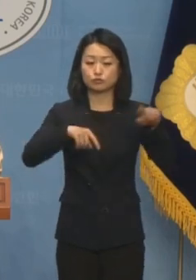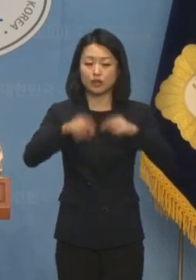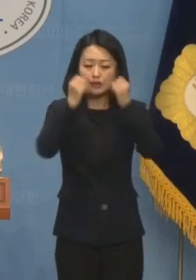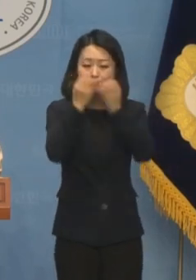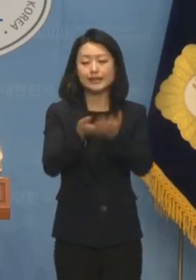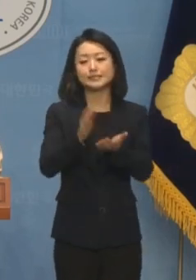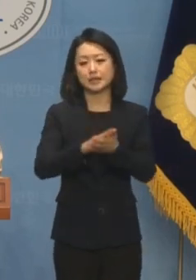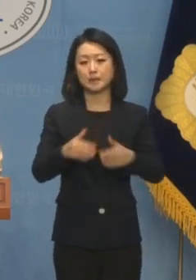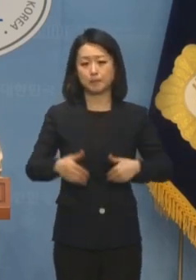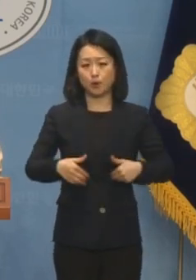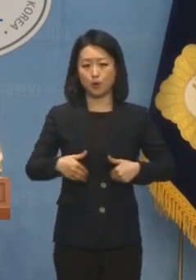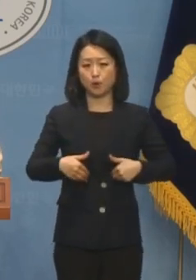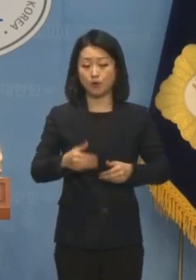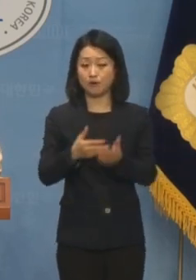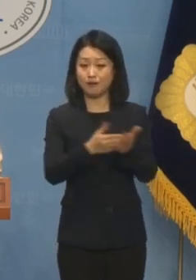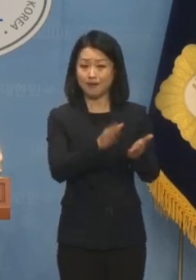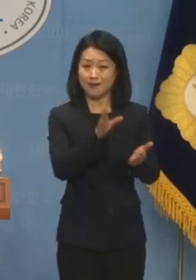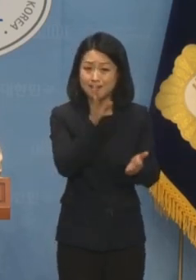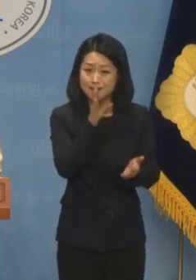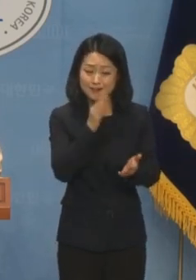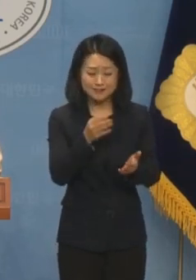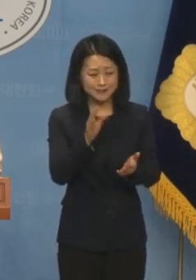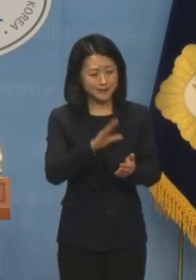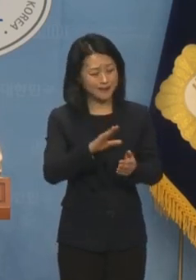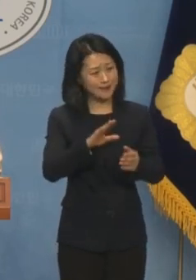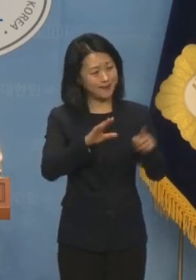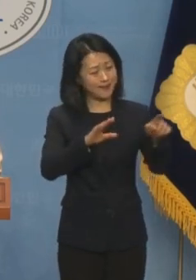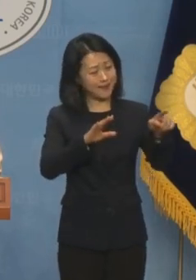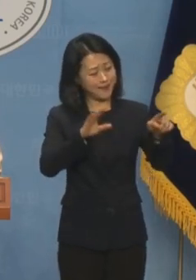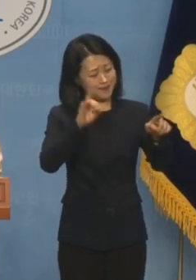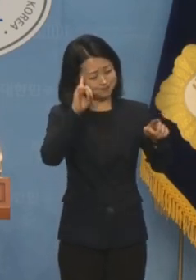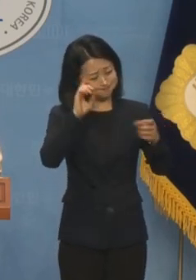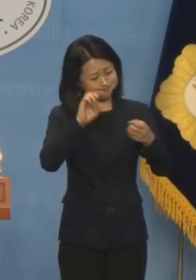국정쇄신이 필요한 이때 참으로 아나무인입니다.